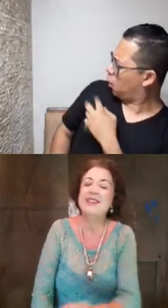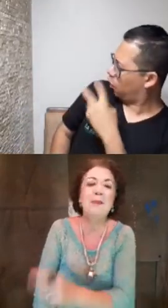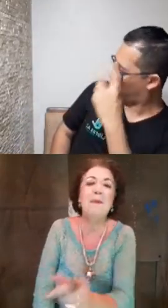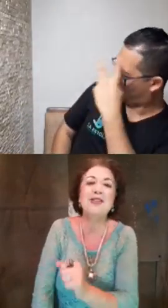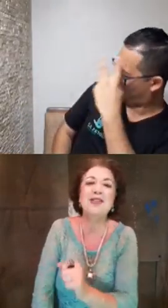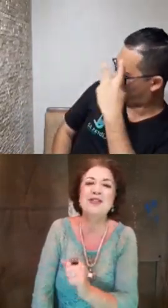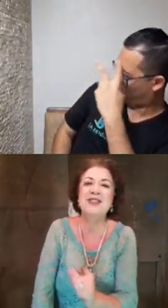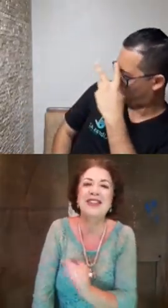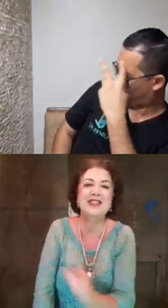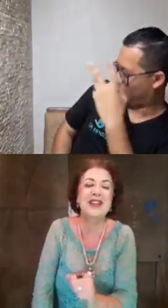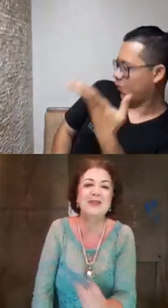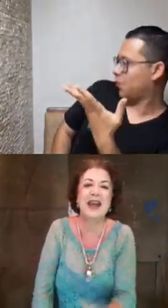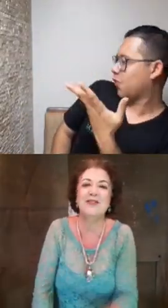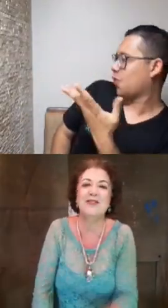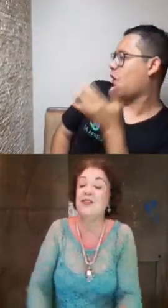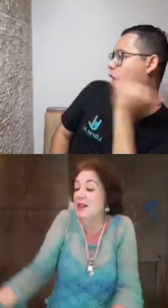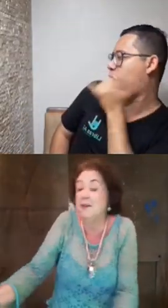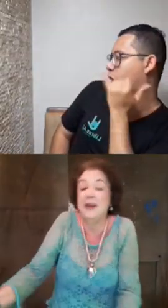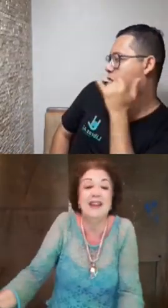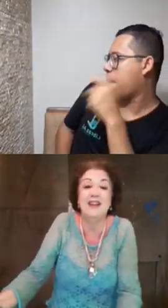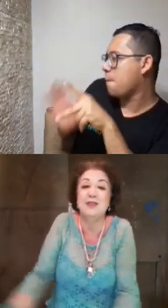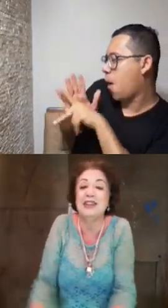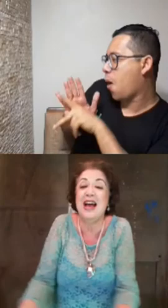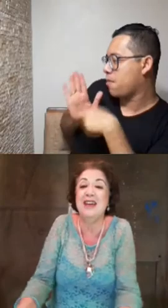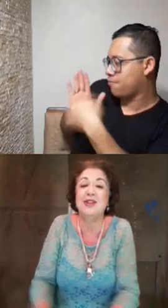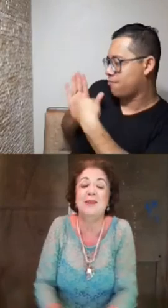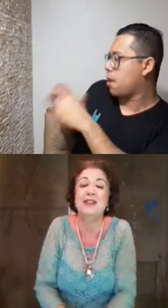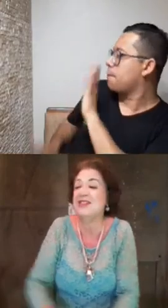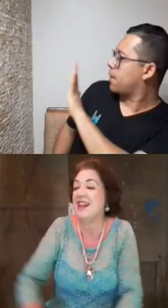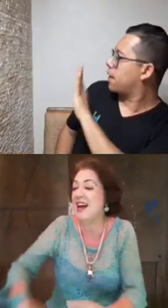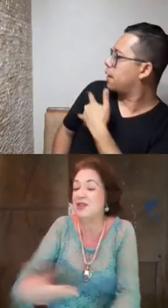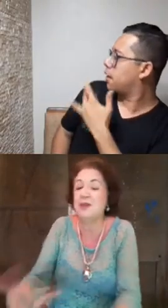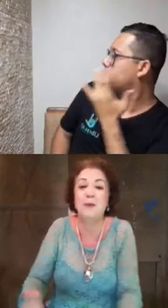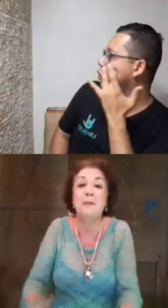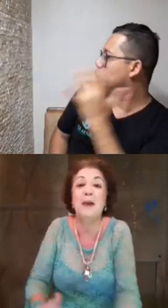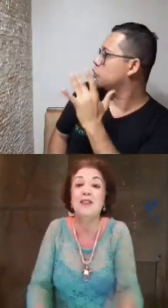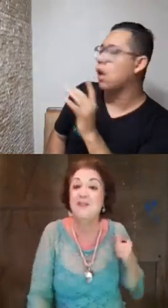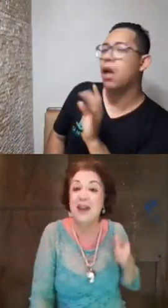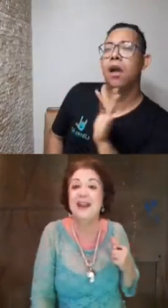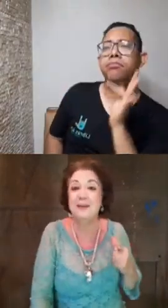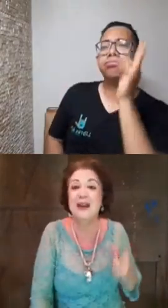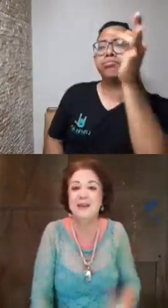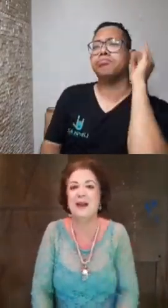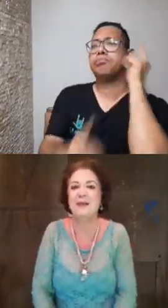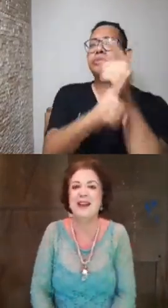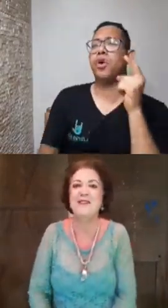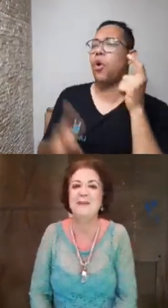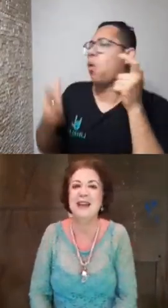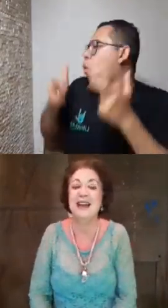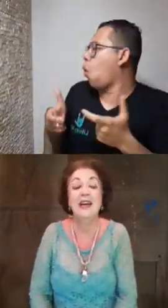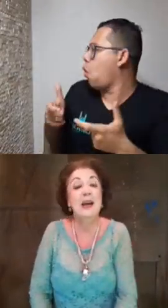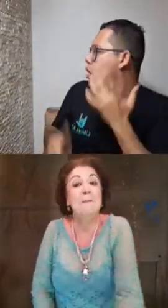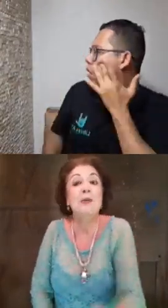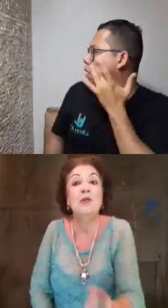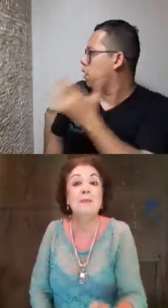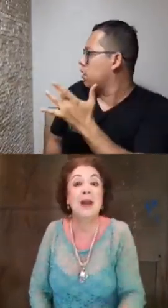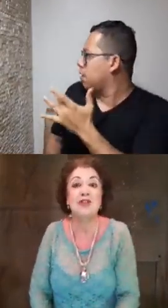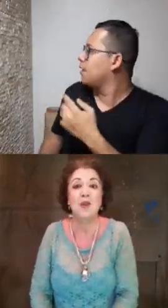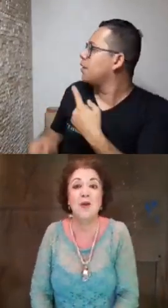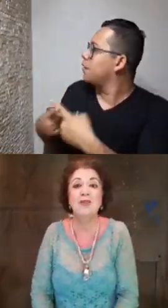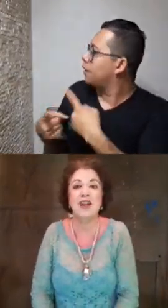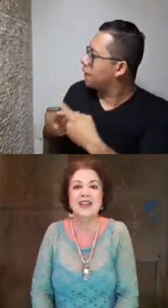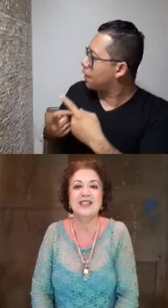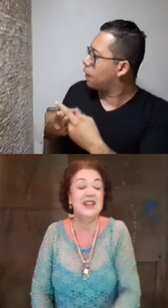mas não posso lhe dizer o que é que você vai encontrar, porque daqui não saio, só me distraio, estou preocupado em levar alimento para minha família. Pergunte para